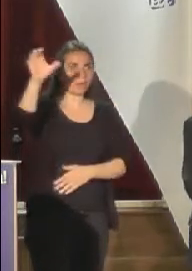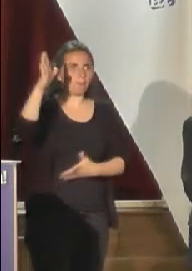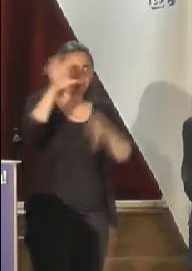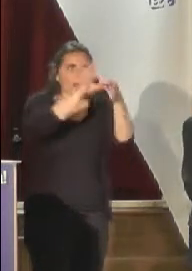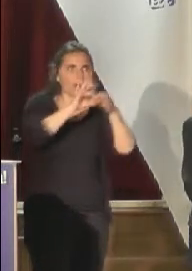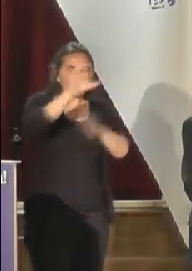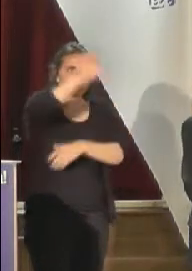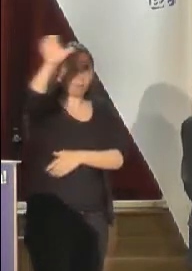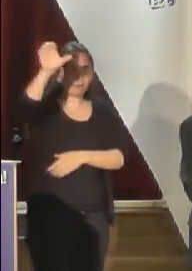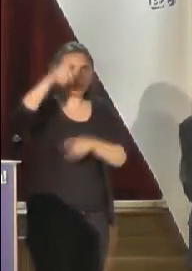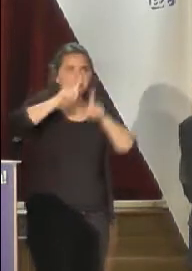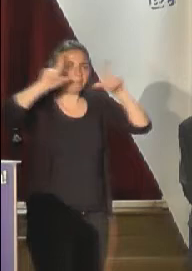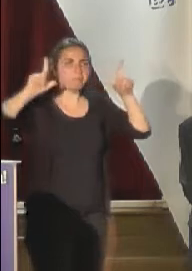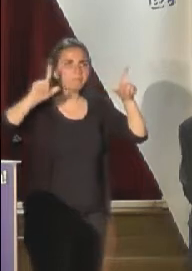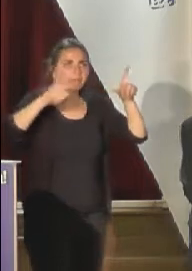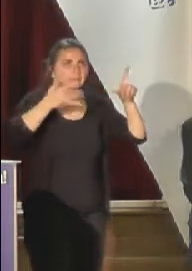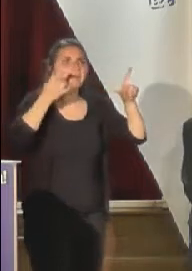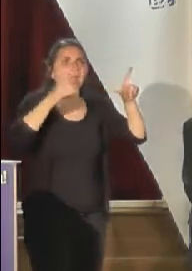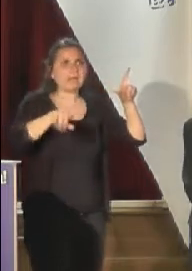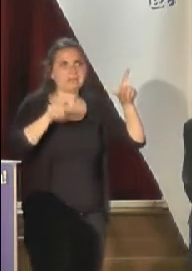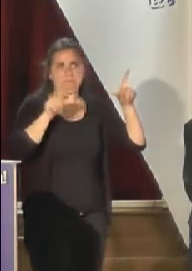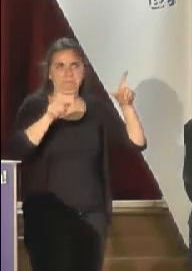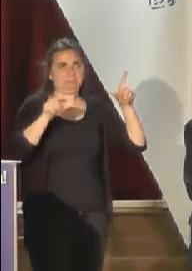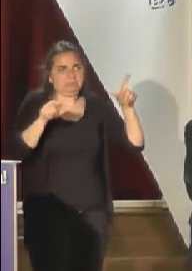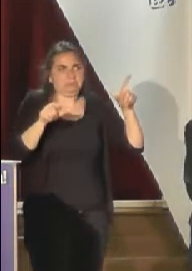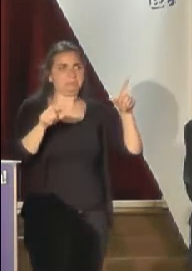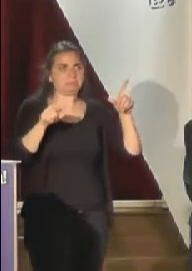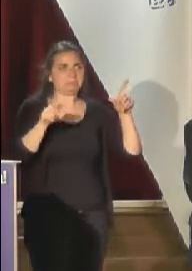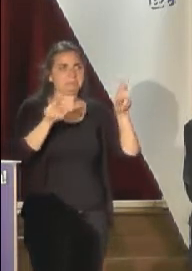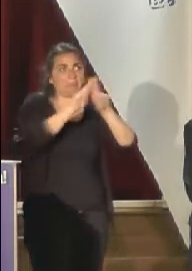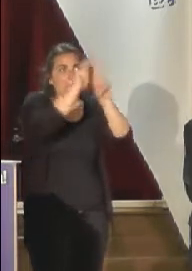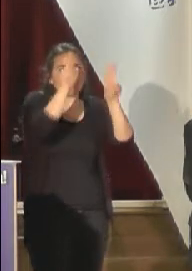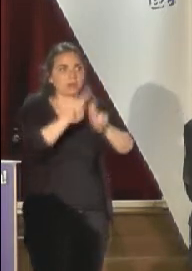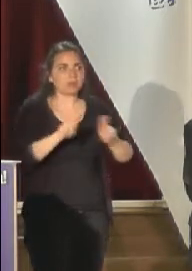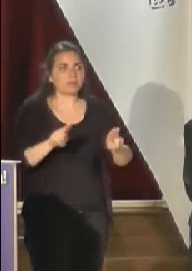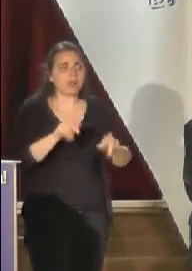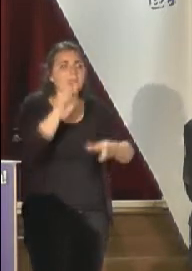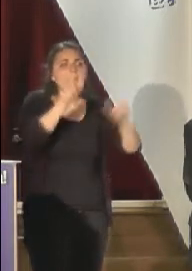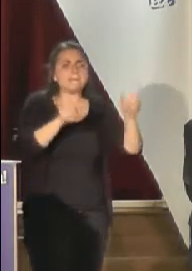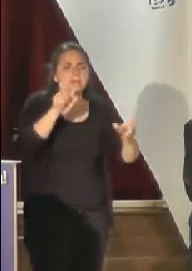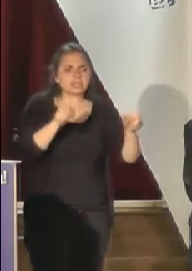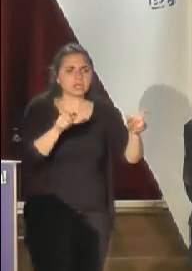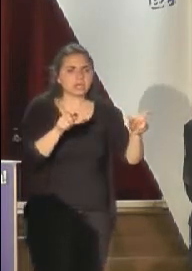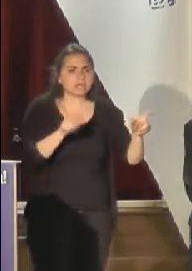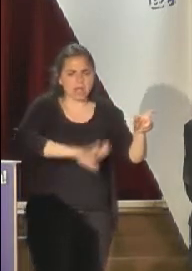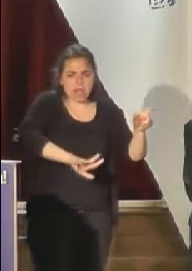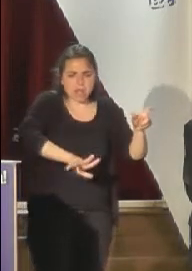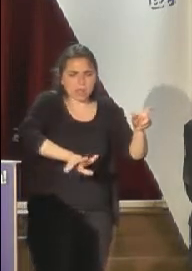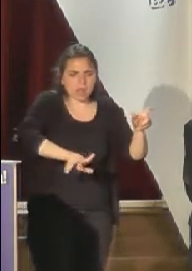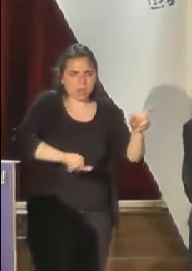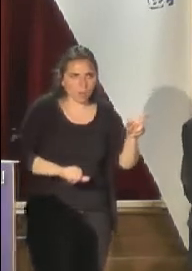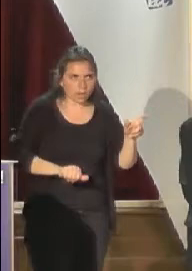ninguén máis que aos plutocracia internacional e aos delincuentes que ao longo de todo o planeta